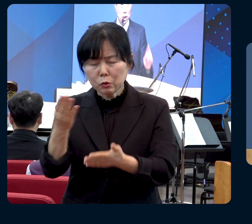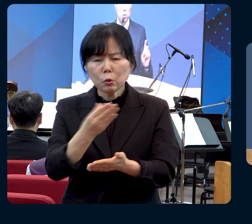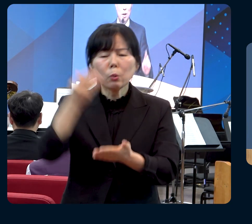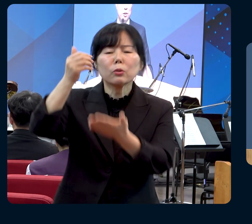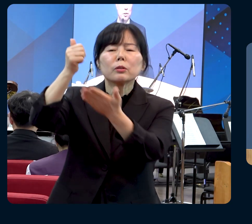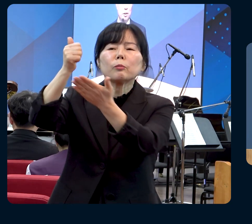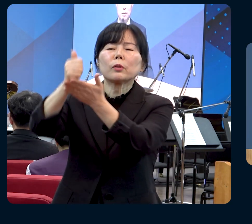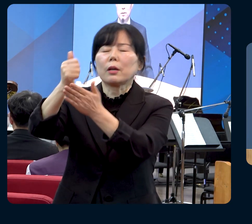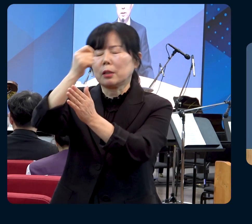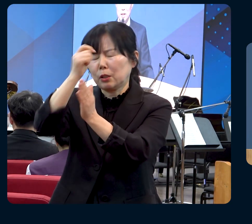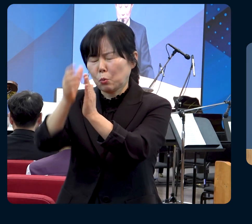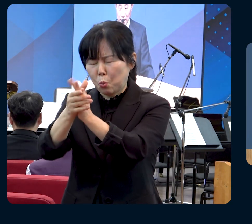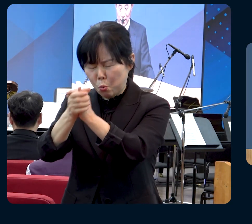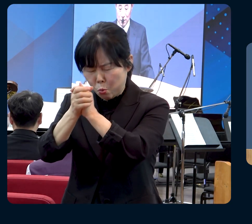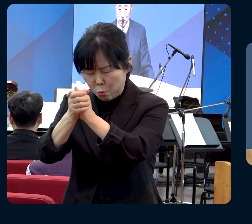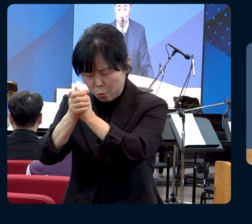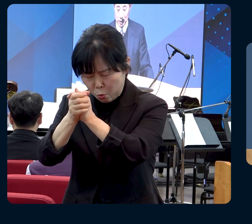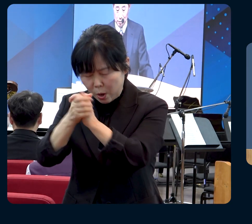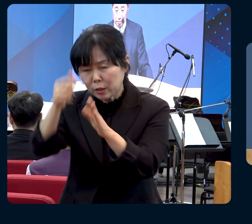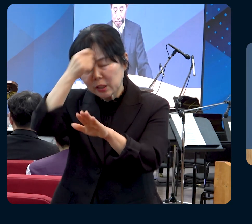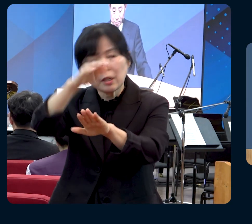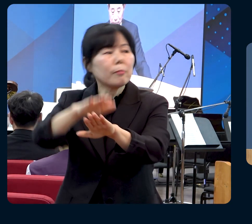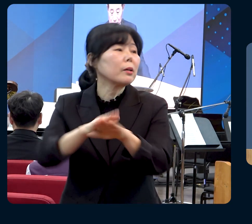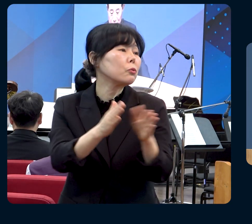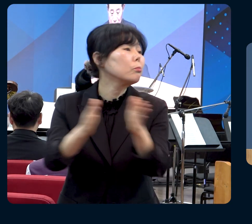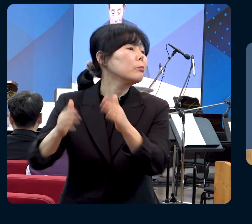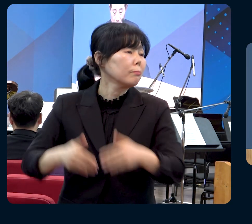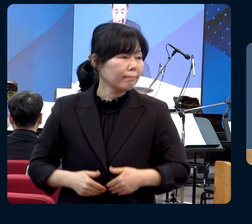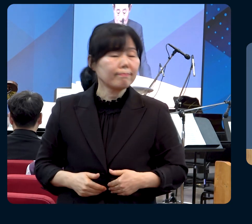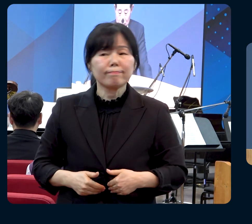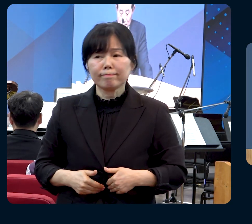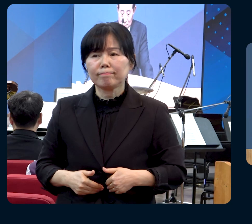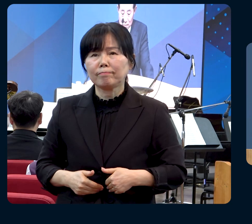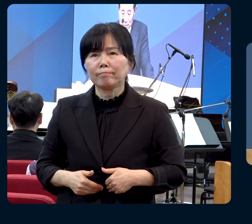우리는 기도하면서 예배해야 할 것입니다.